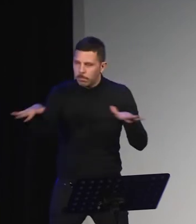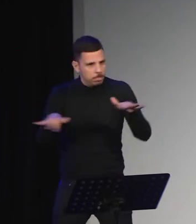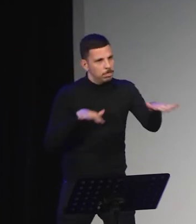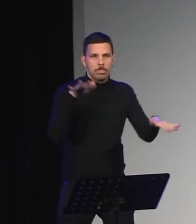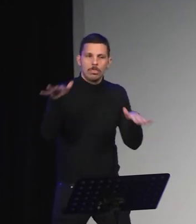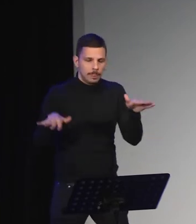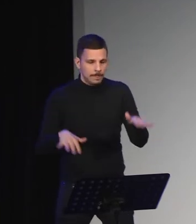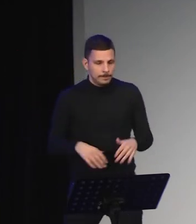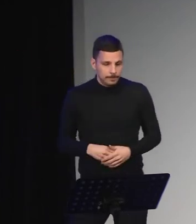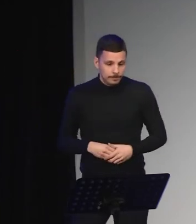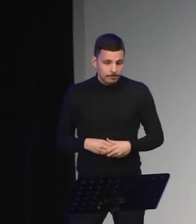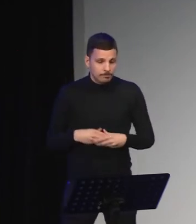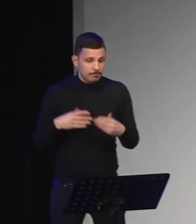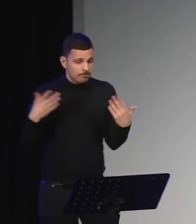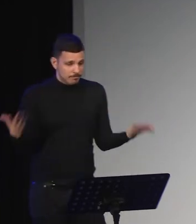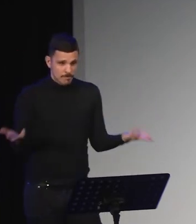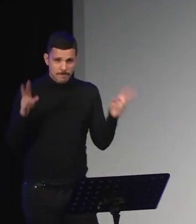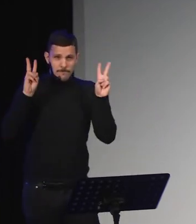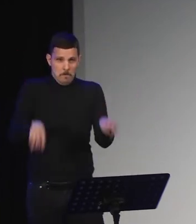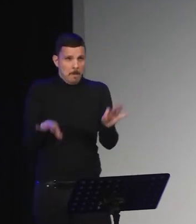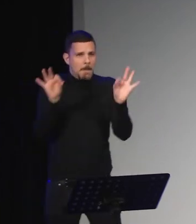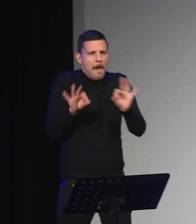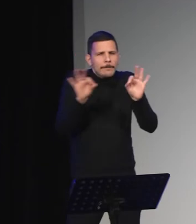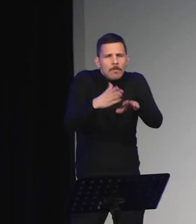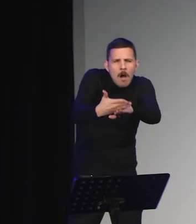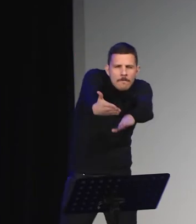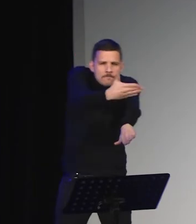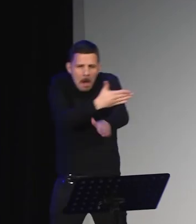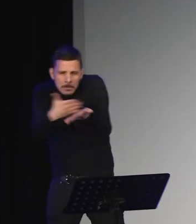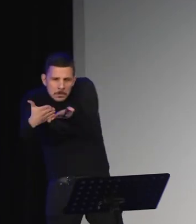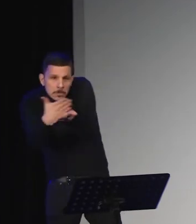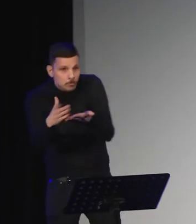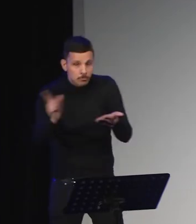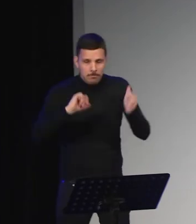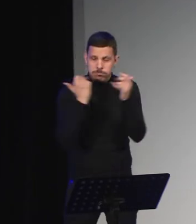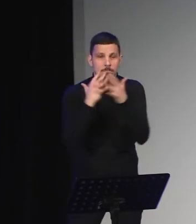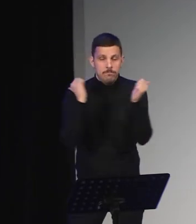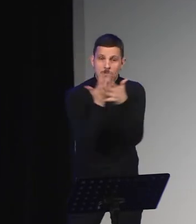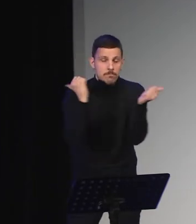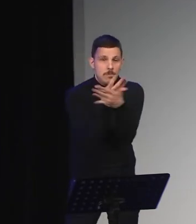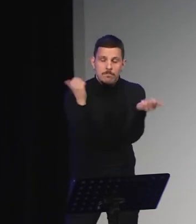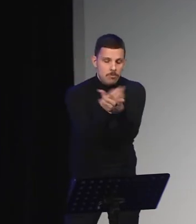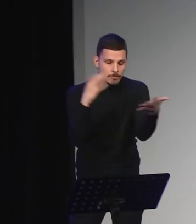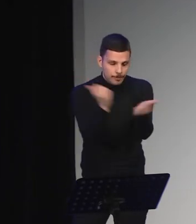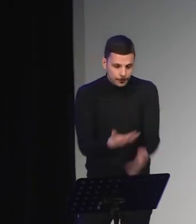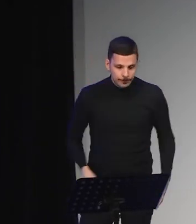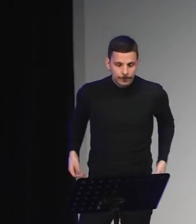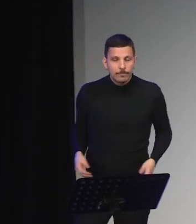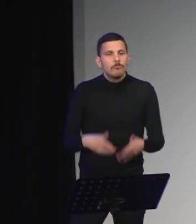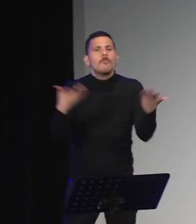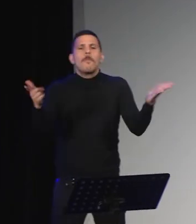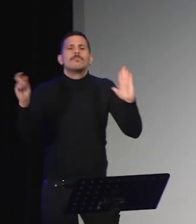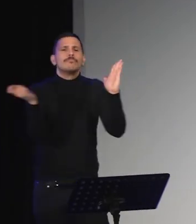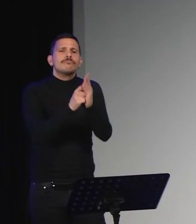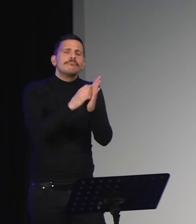parle, on va d'une parole à l'autre. Chaque fois qu'on pleure, on passe d'une larme à l'autre. On oublie la larme d'avant, voici la larme